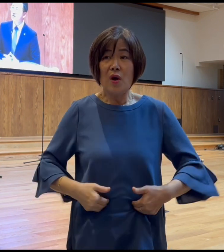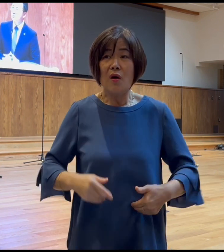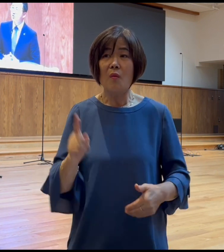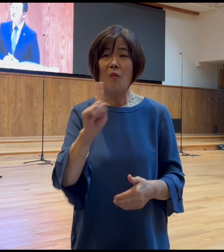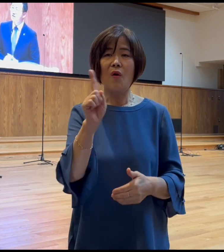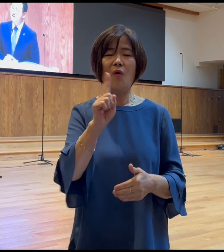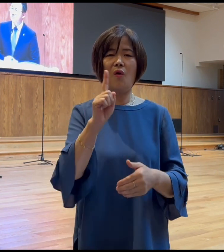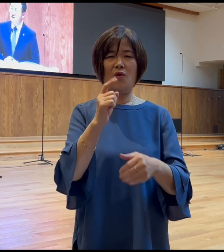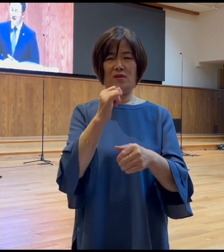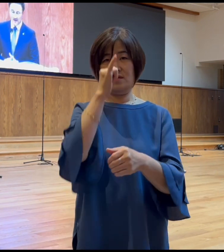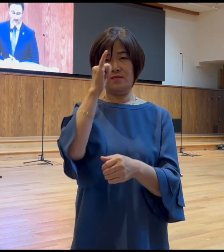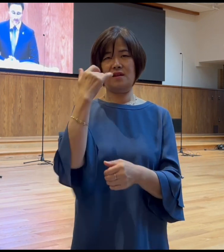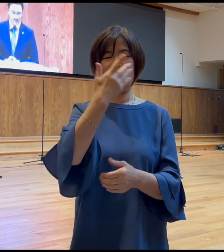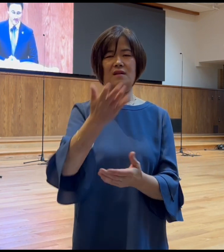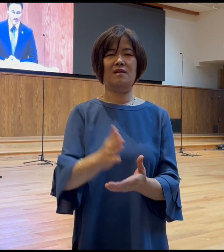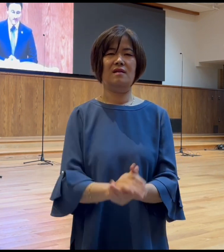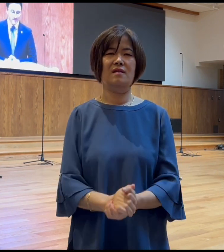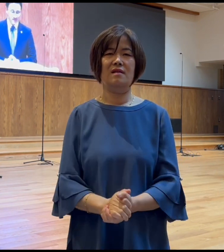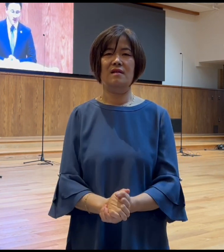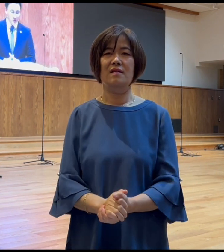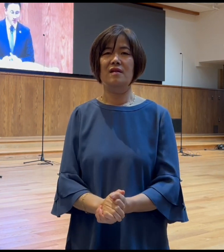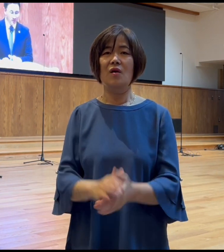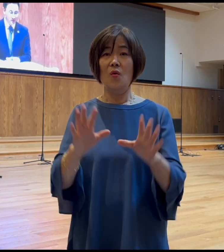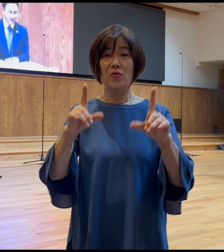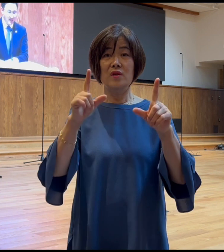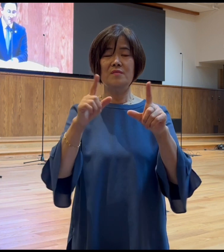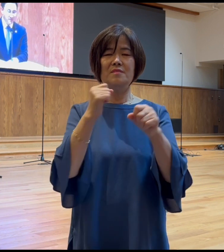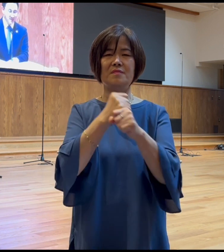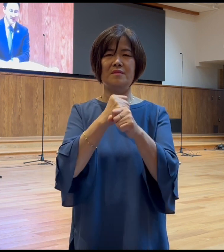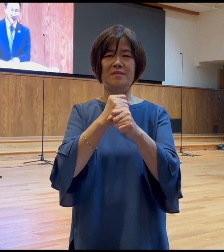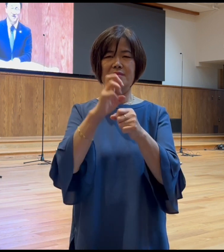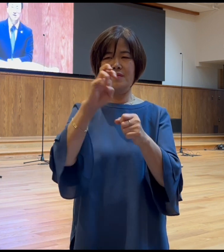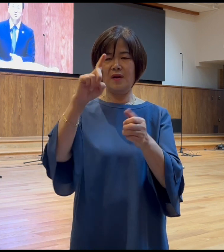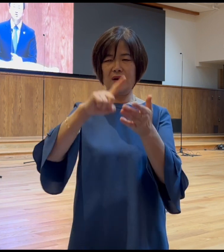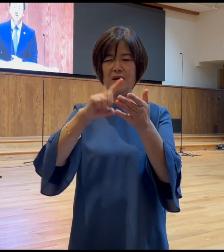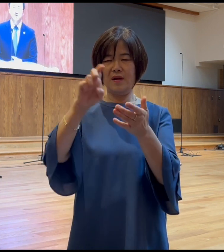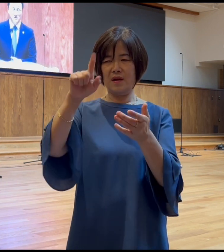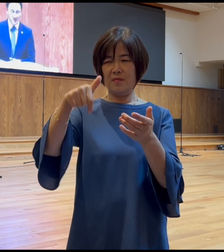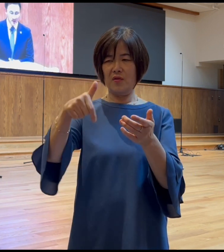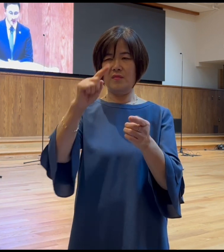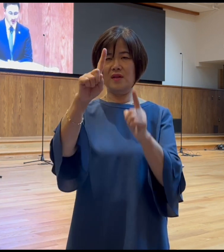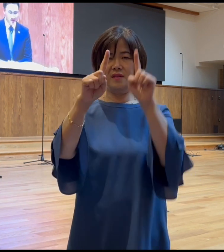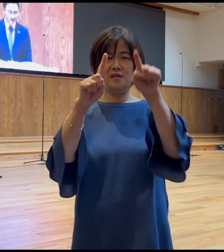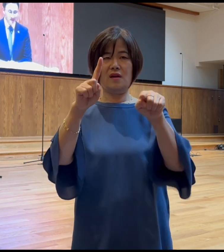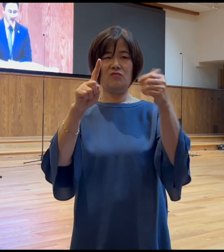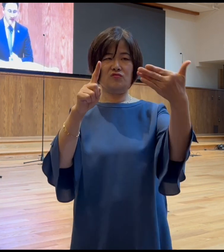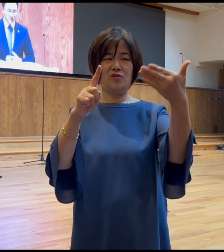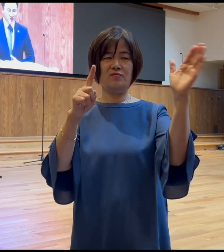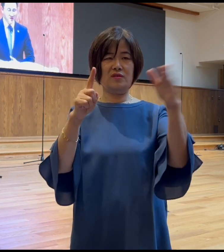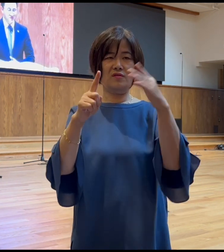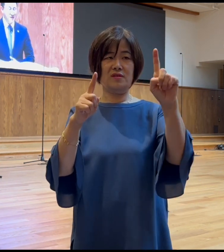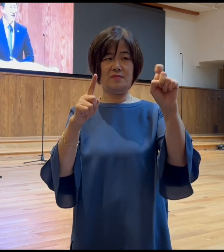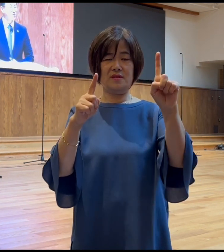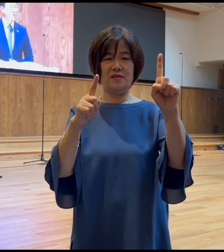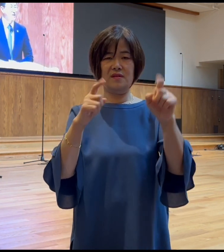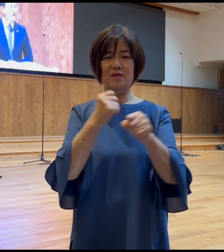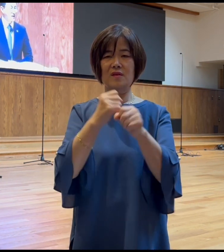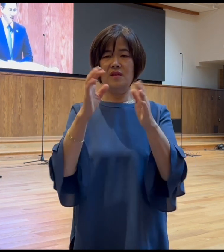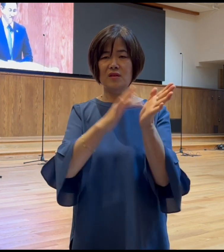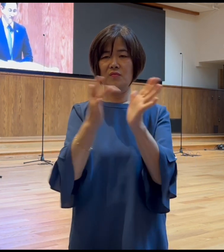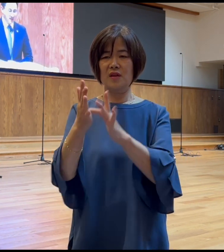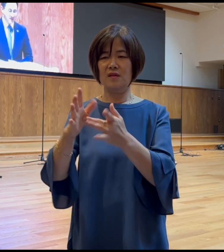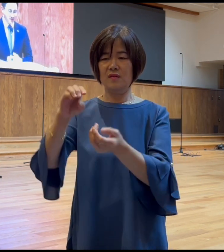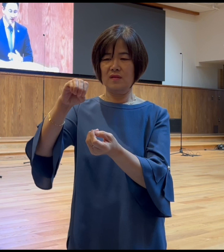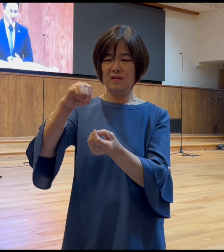것이 무엇이겠습니까? 오늘 본문 마가복음 1장 9절에서 11절은 예수님께서 세례